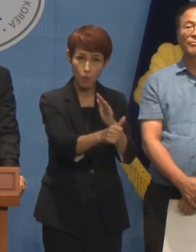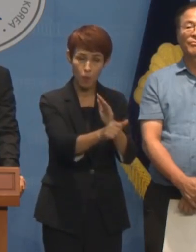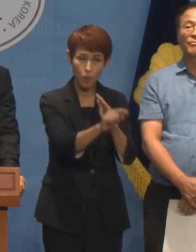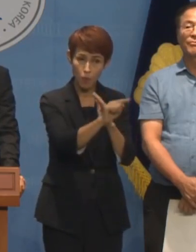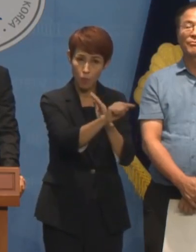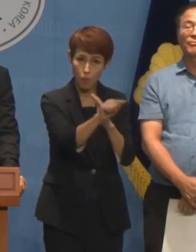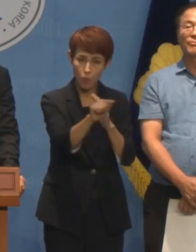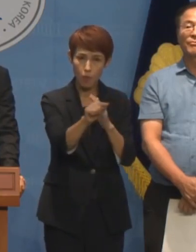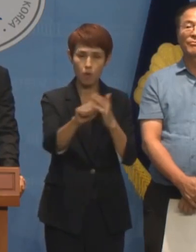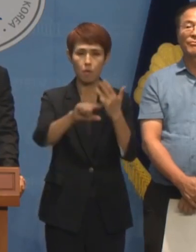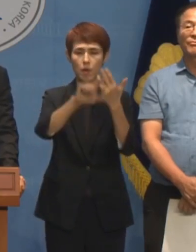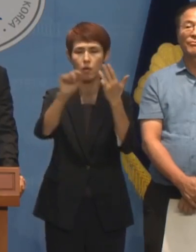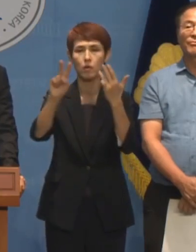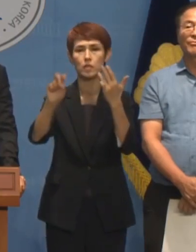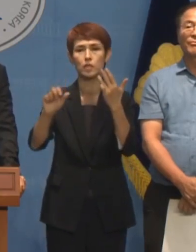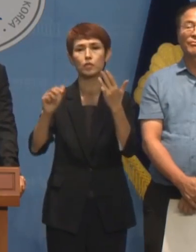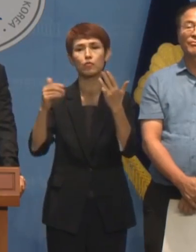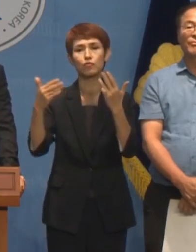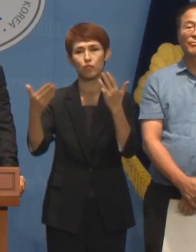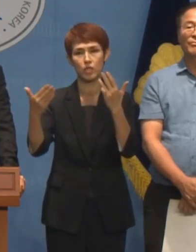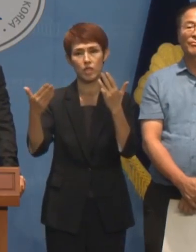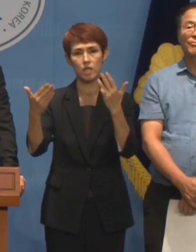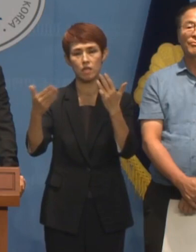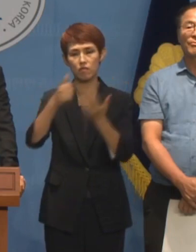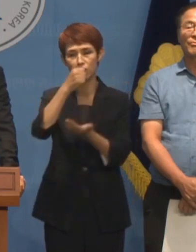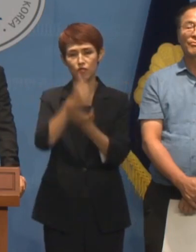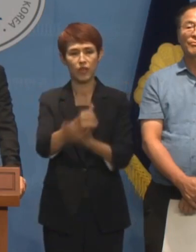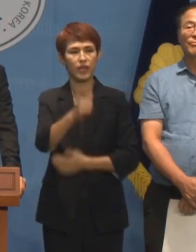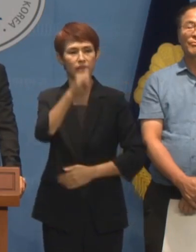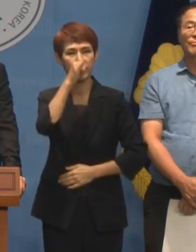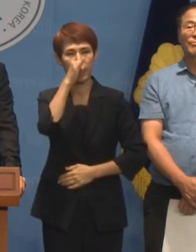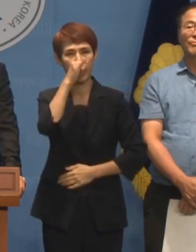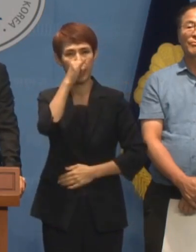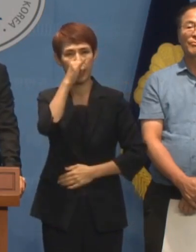지난 8월 29일 전격적으로 피의자로 입건하고